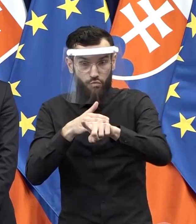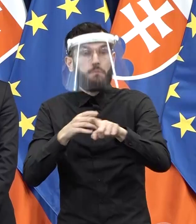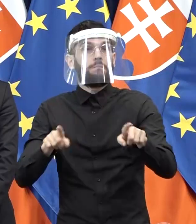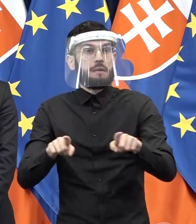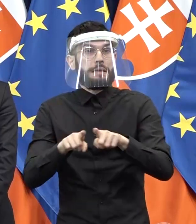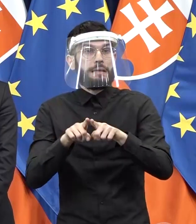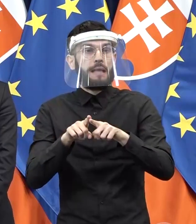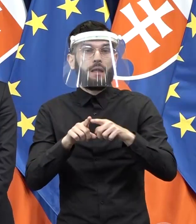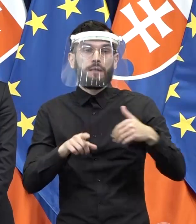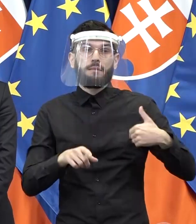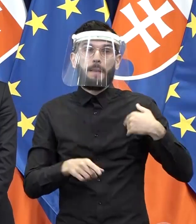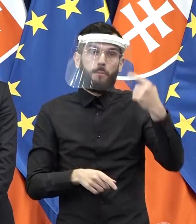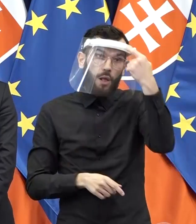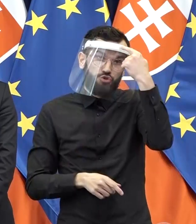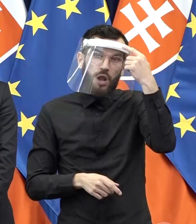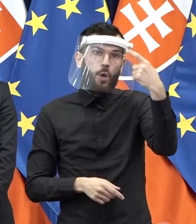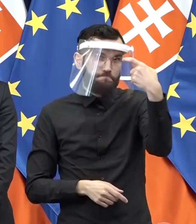teplota čela.